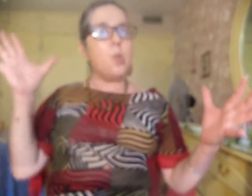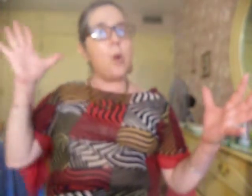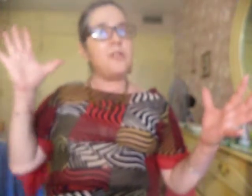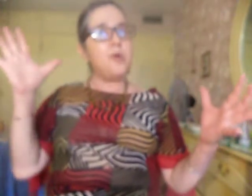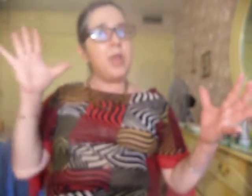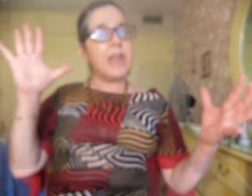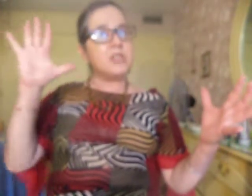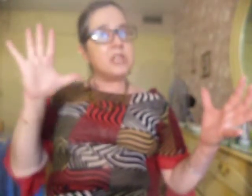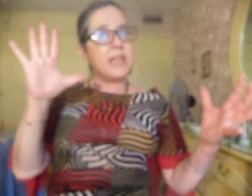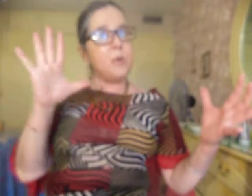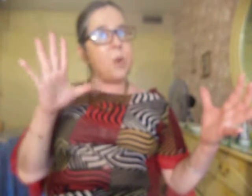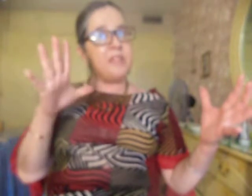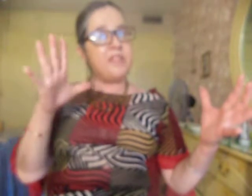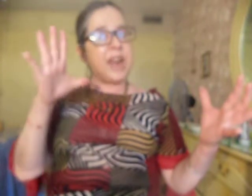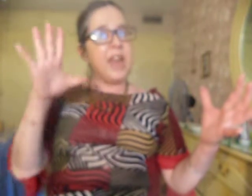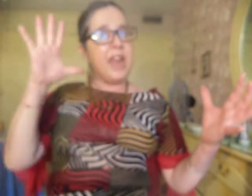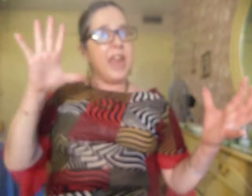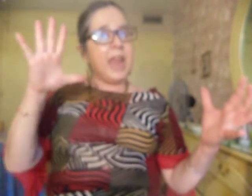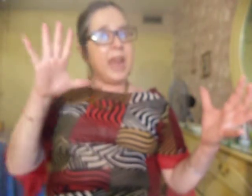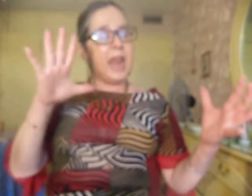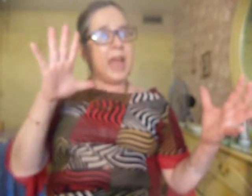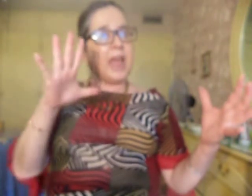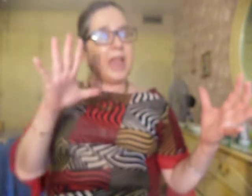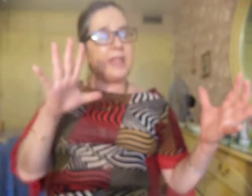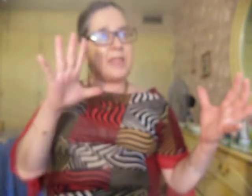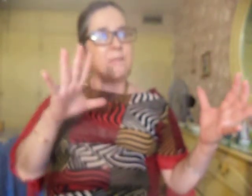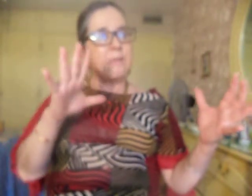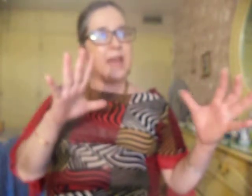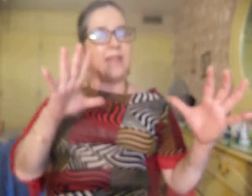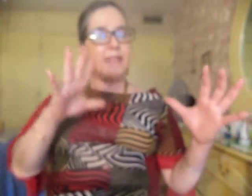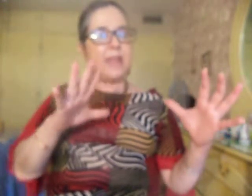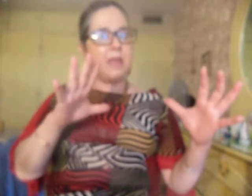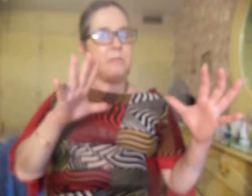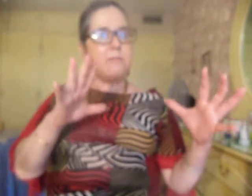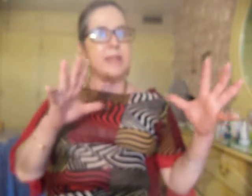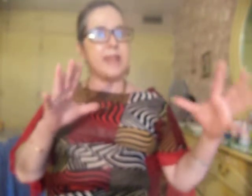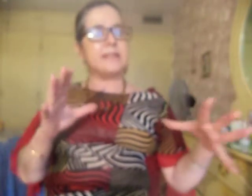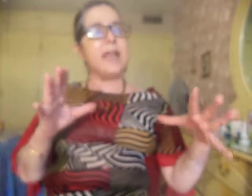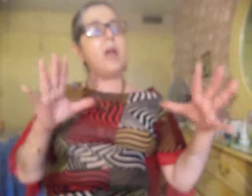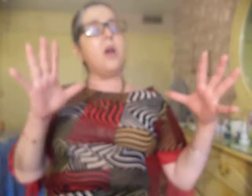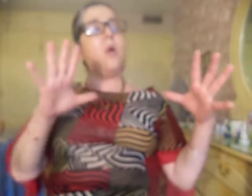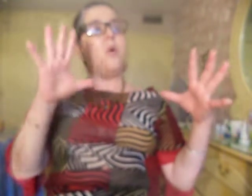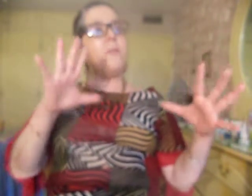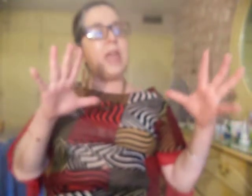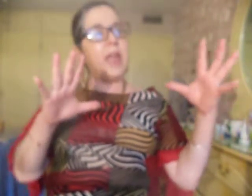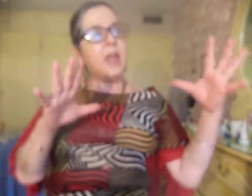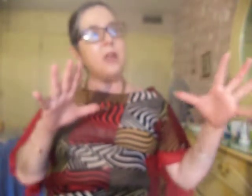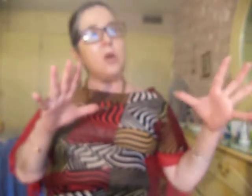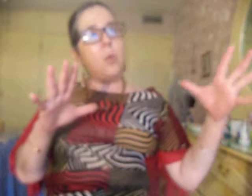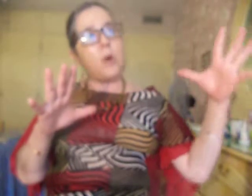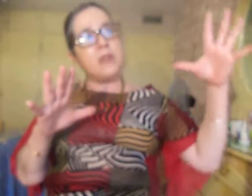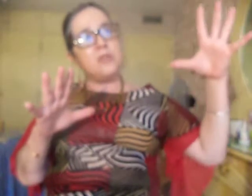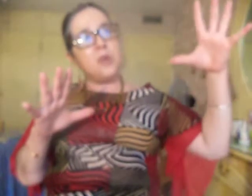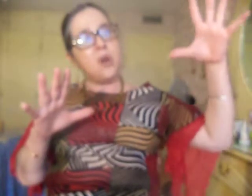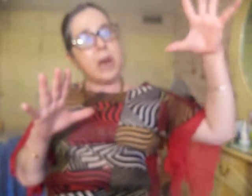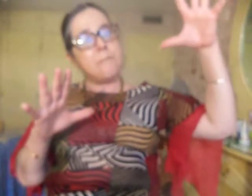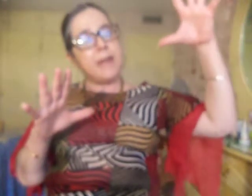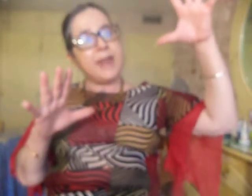cuando el sol se encuentra en la etapa de meterse, o bien cuando